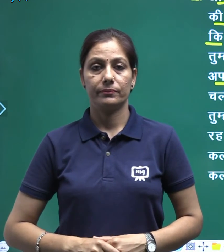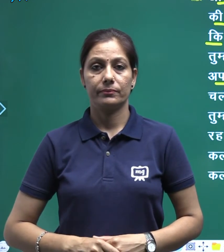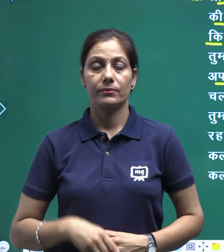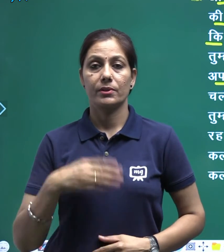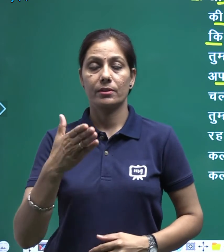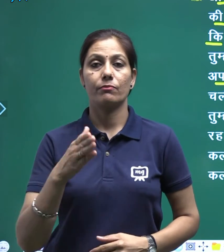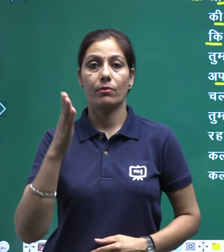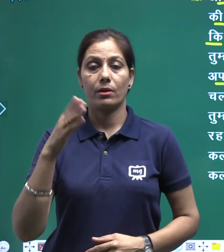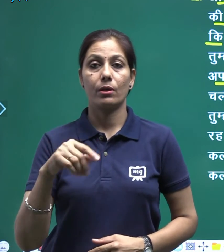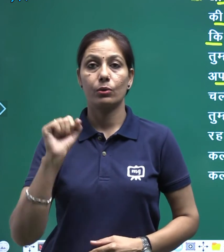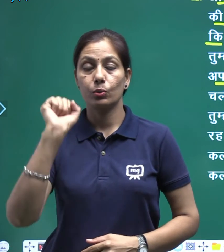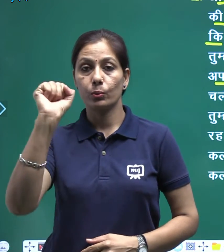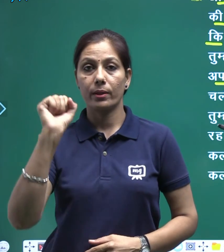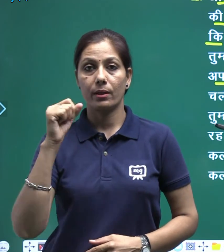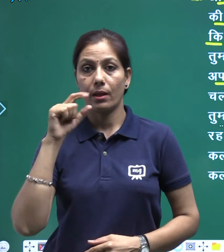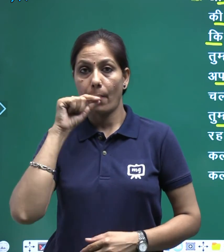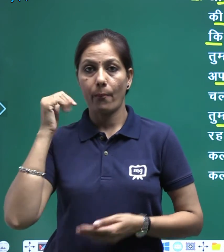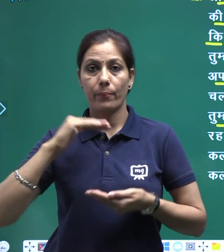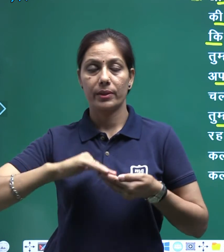जब वहां तुम्हारा पति